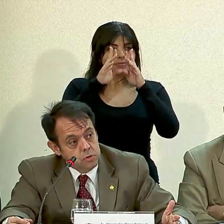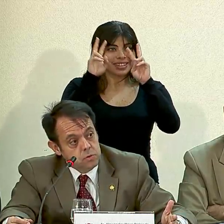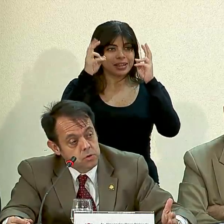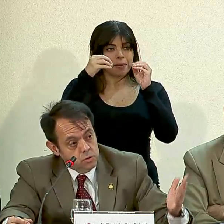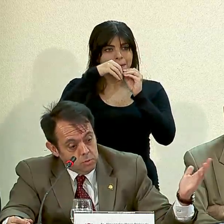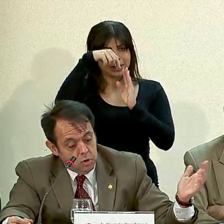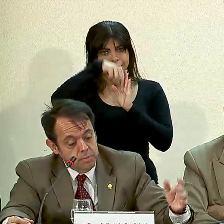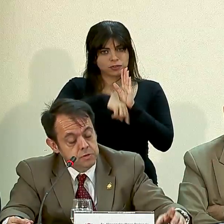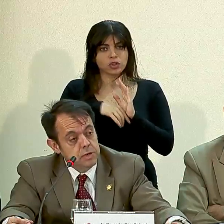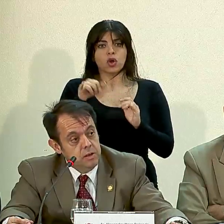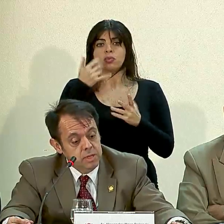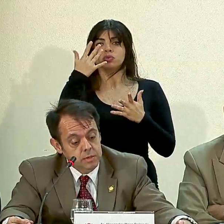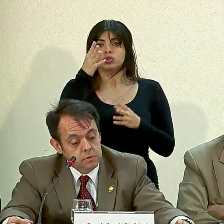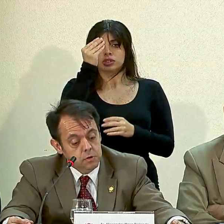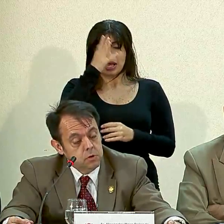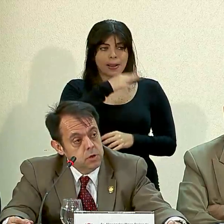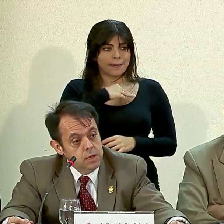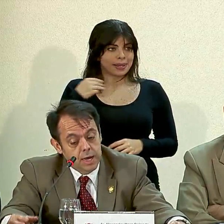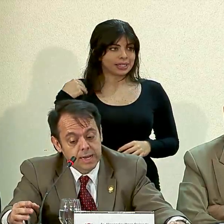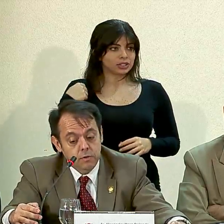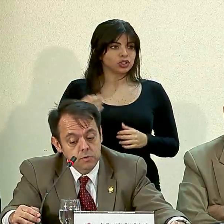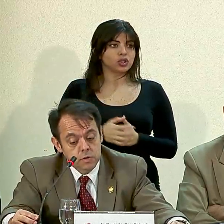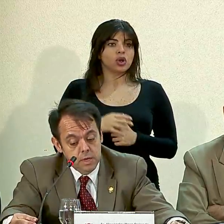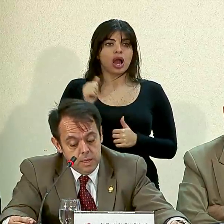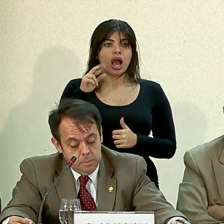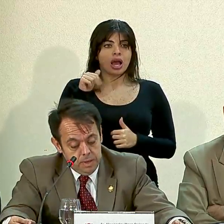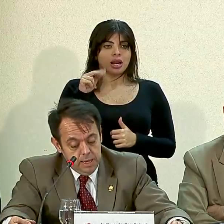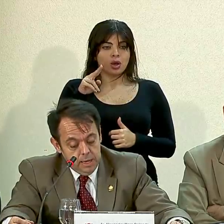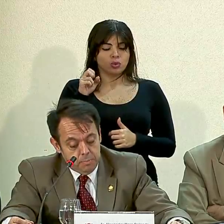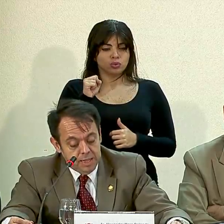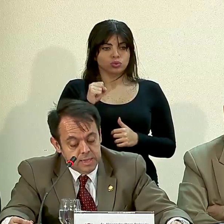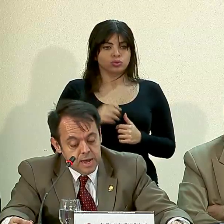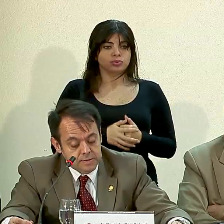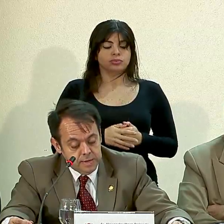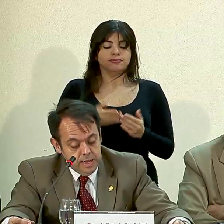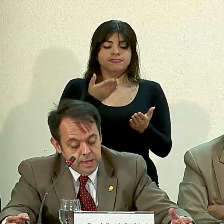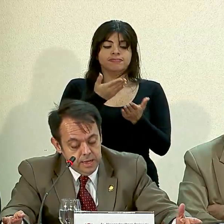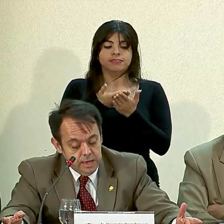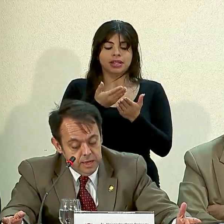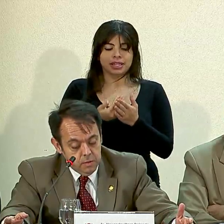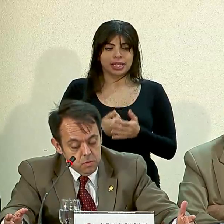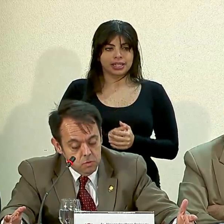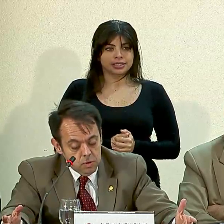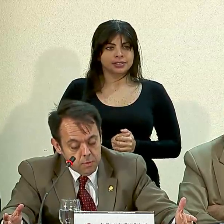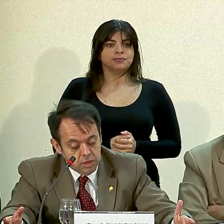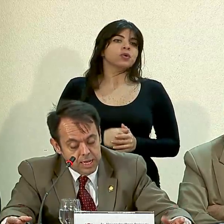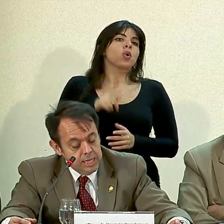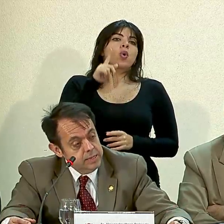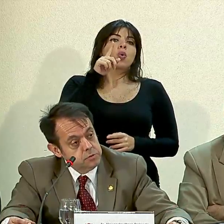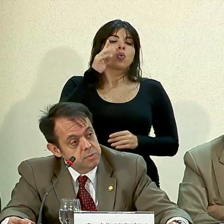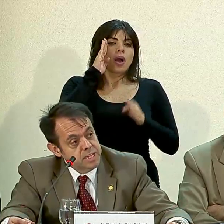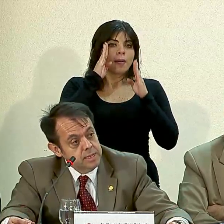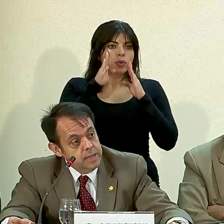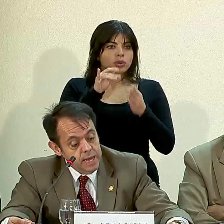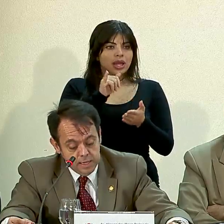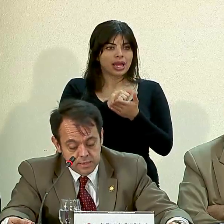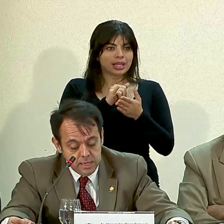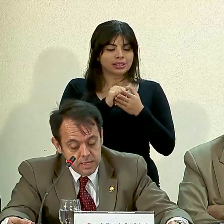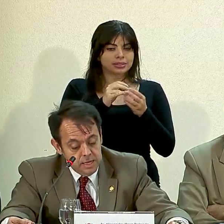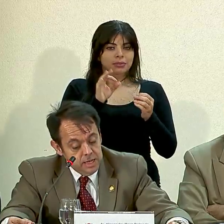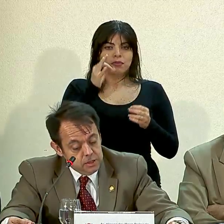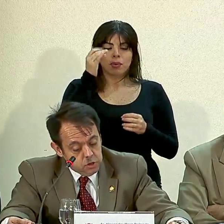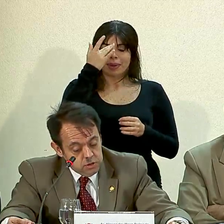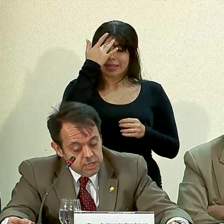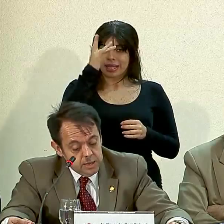por el fondo. Como lo ha mencionado el ministro Arauz, plantearse un abordaje de esto de manera